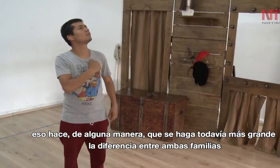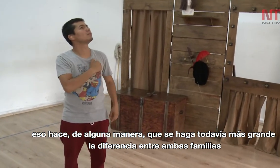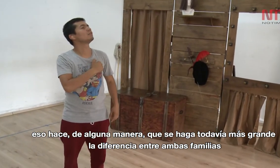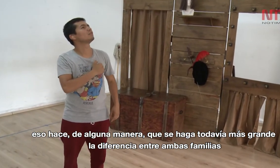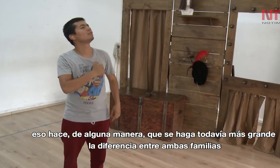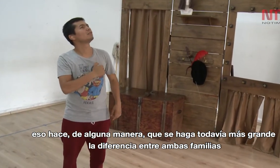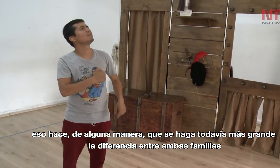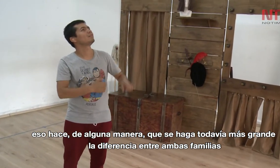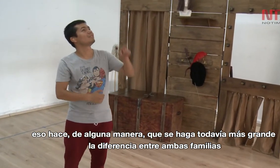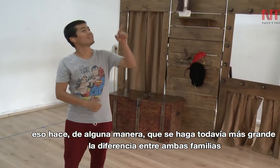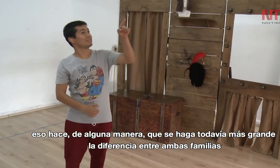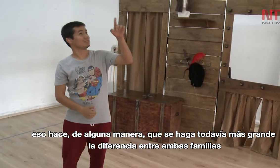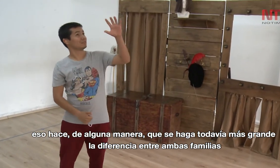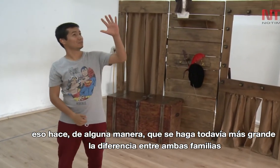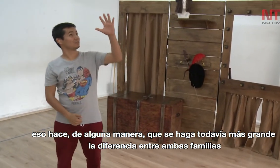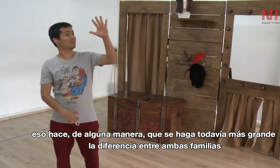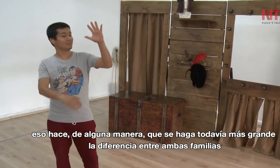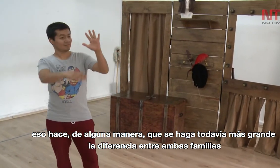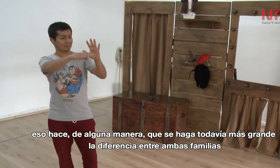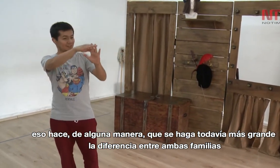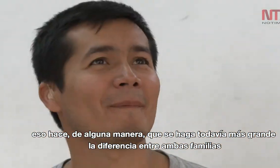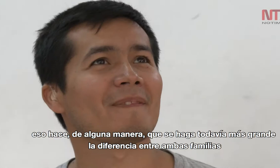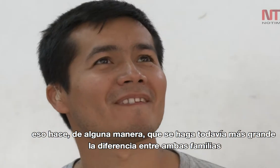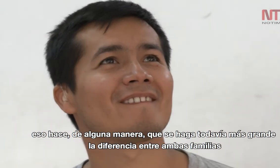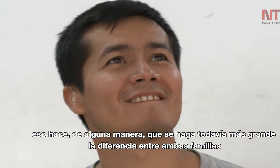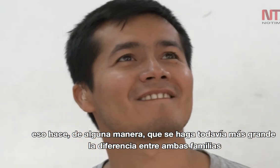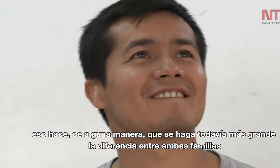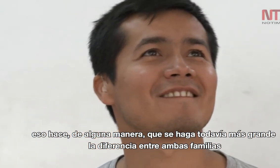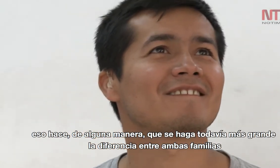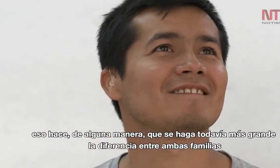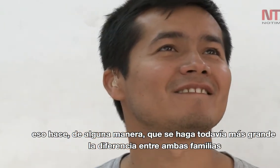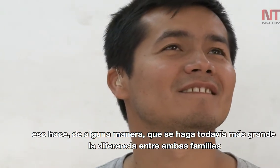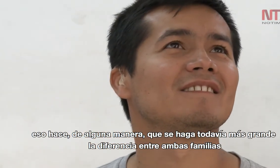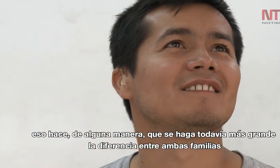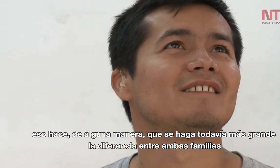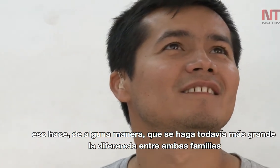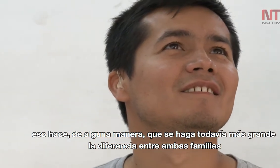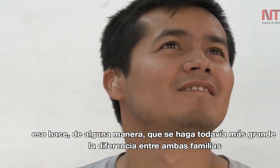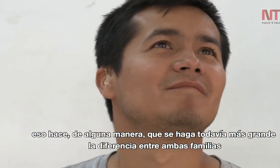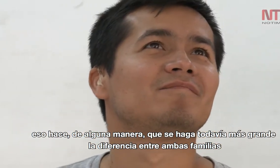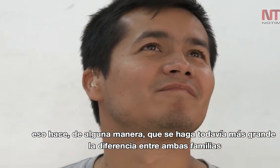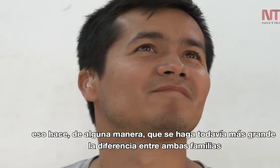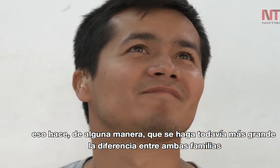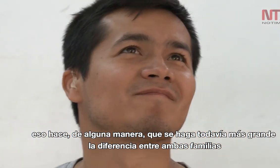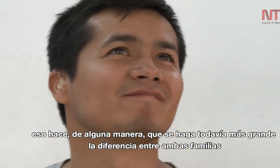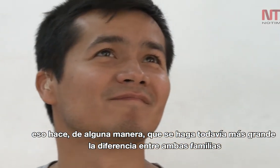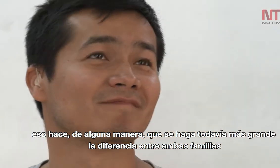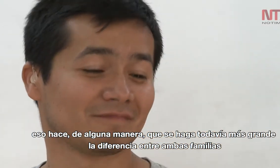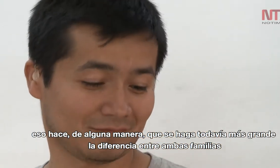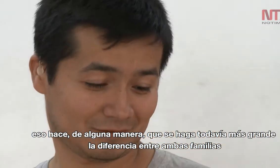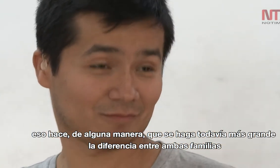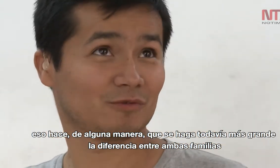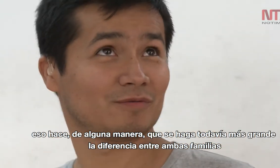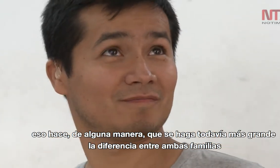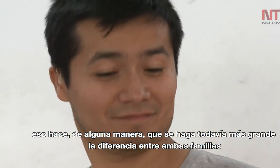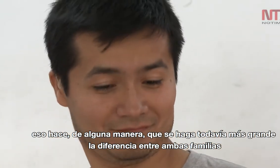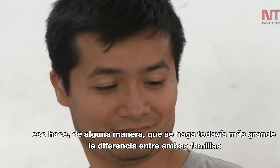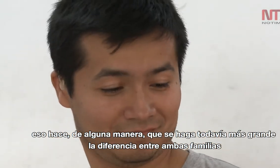hace de alguna manera, digamos que por debajo del agua, que se haga